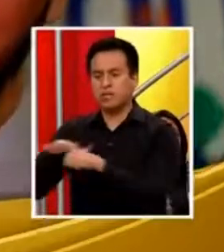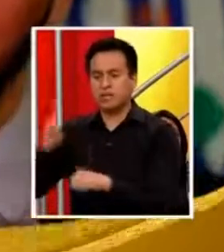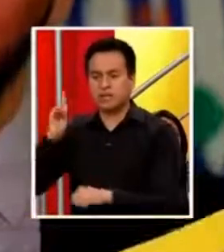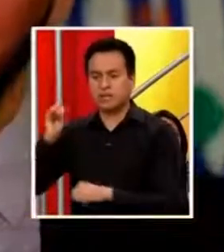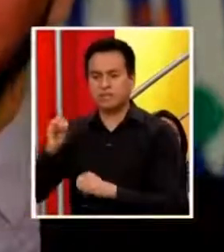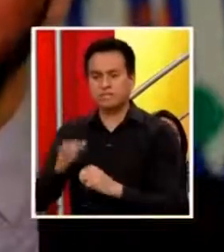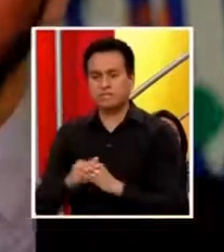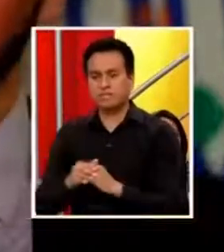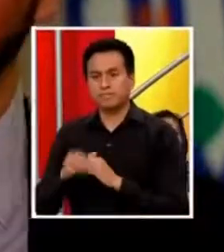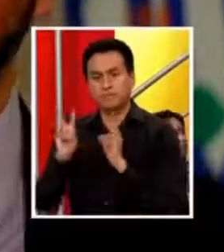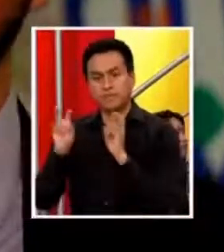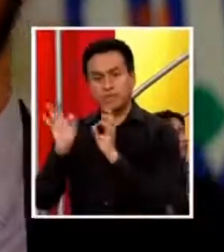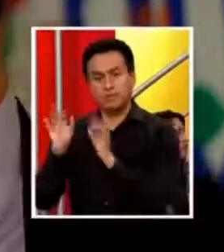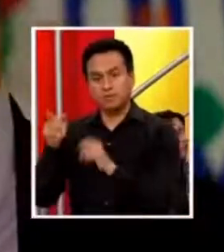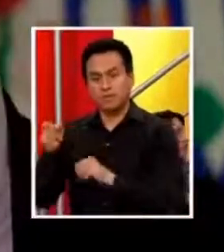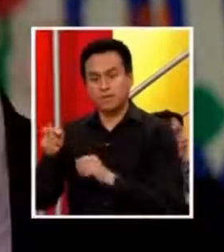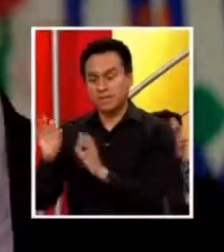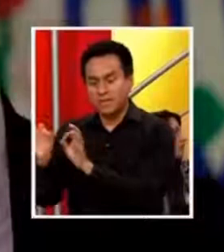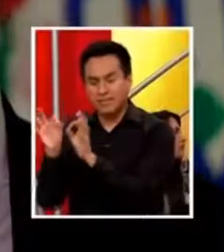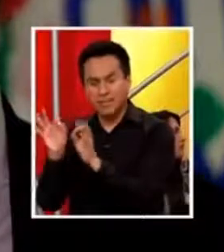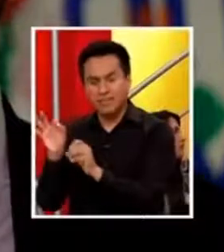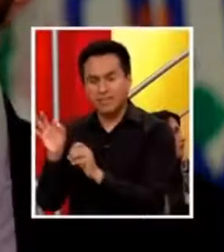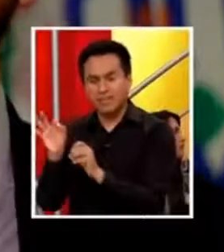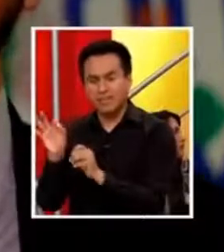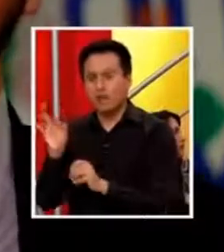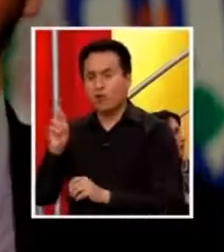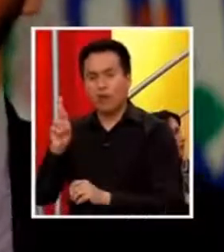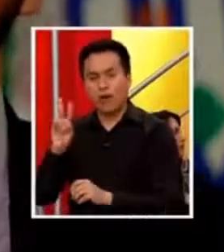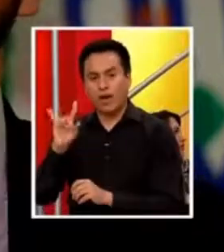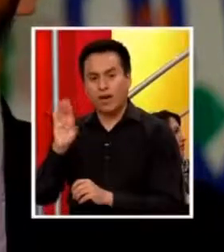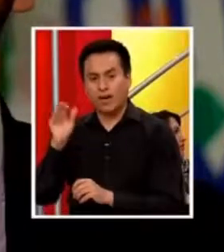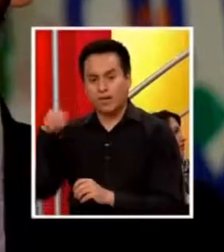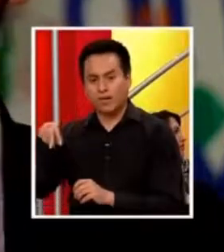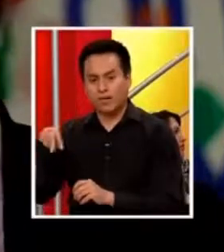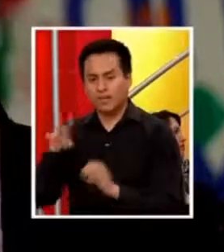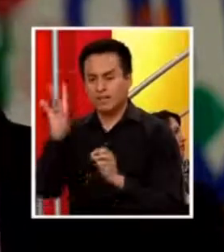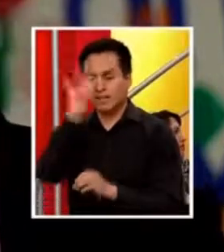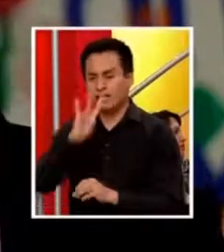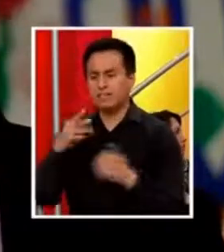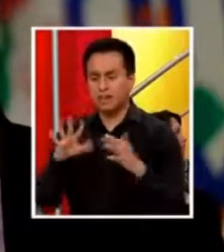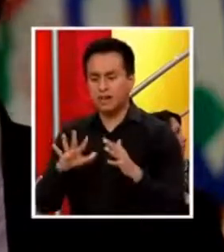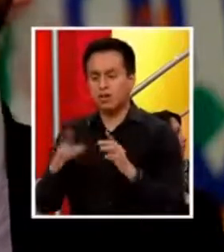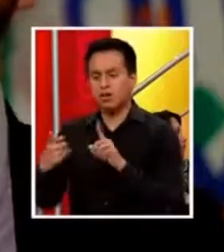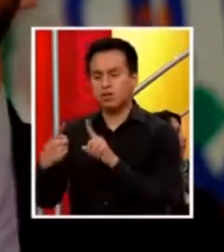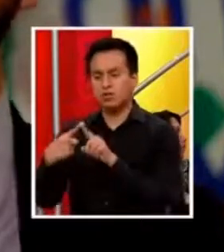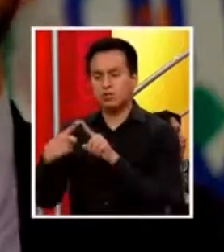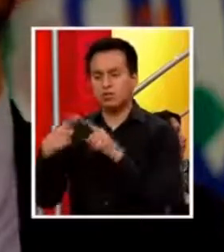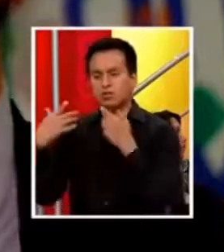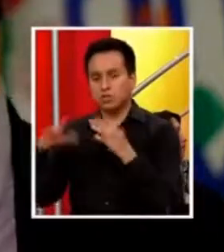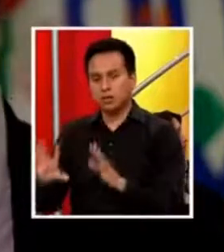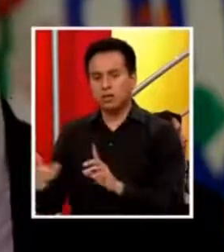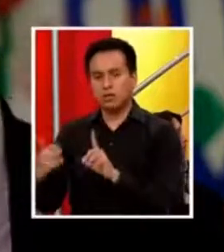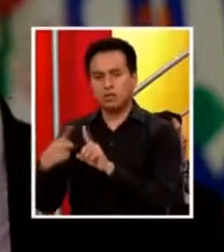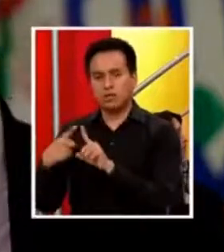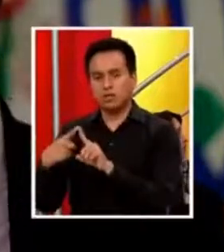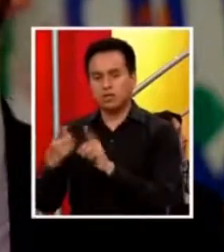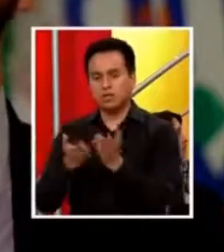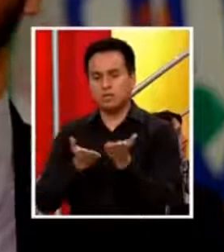¿Qué es se llama la colaboración? ¿Qué es lo